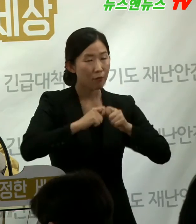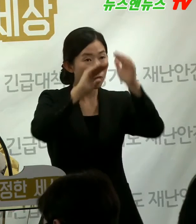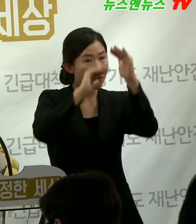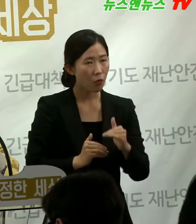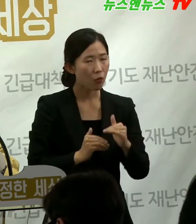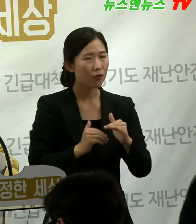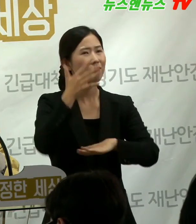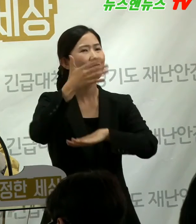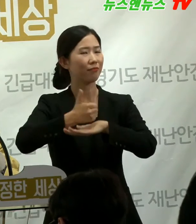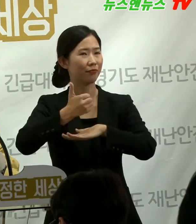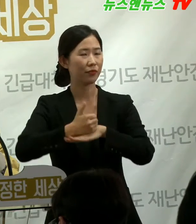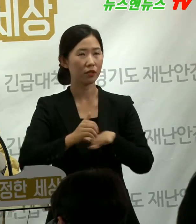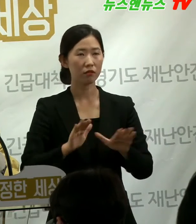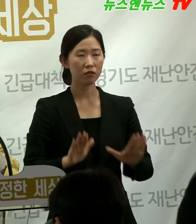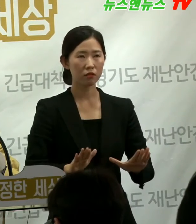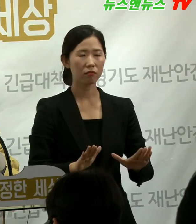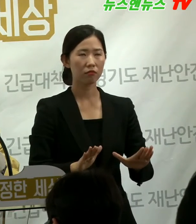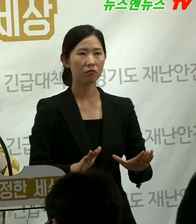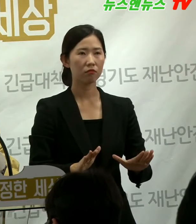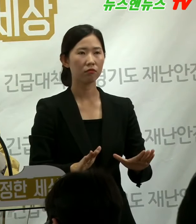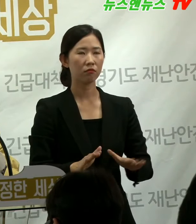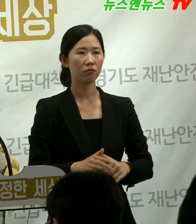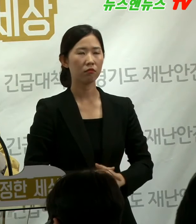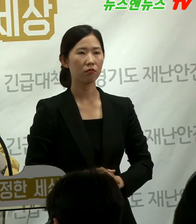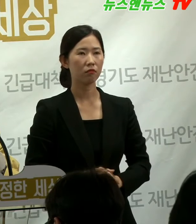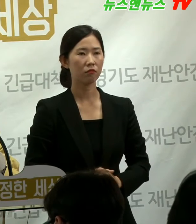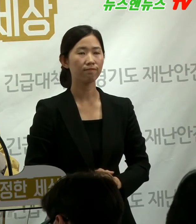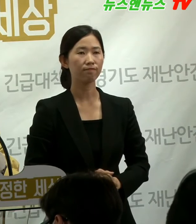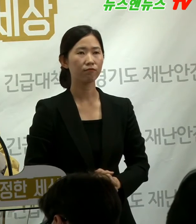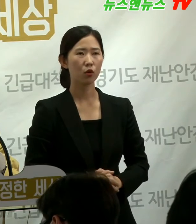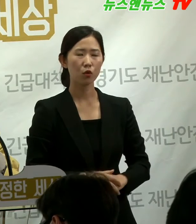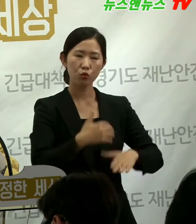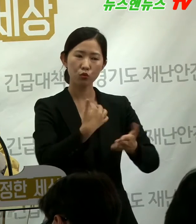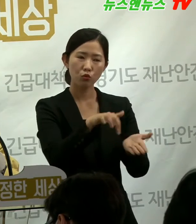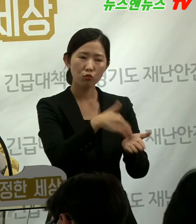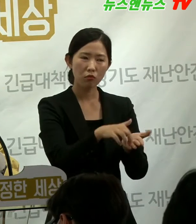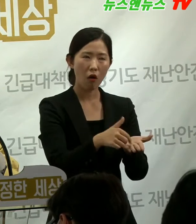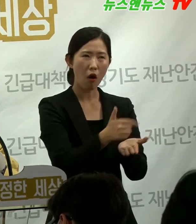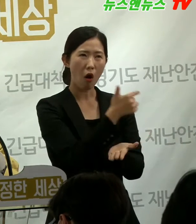아니라 그야말로 아주 소규모일 수밖에 없는 상황이어서